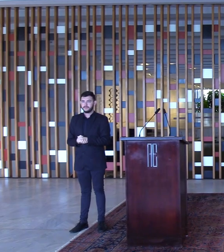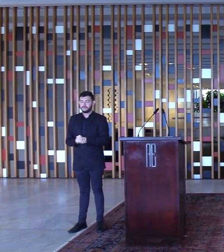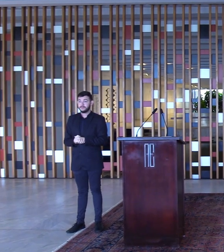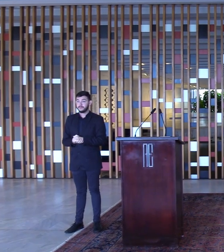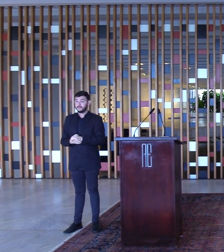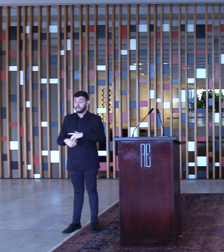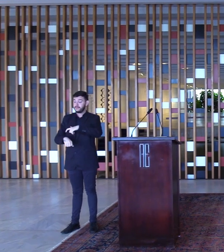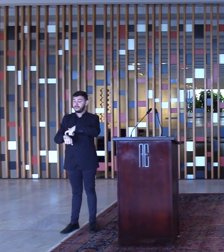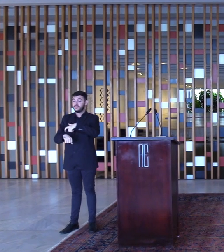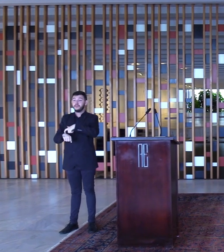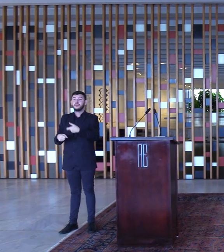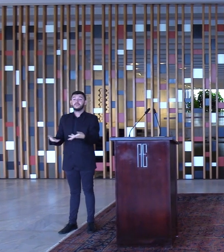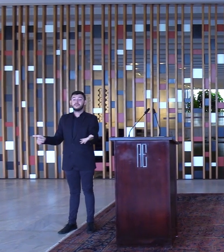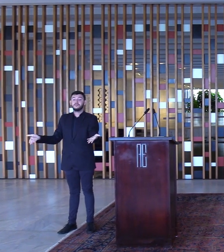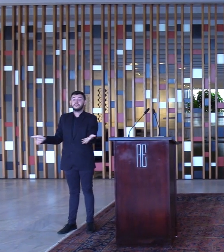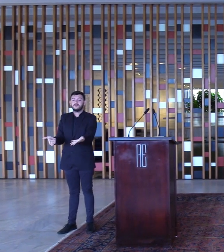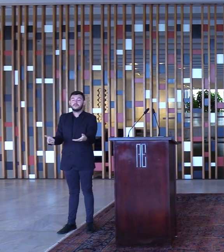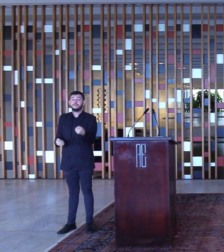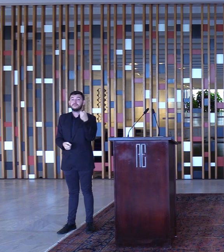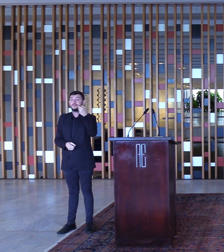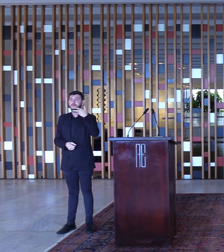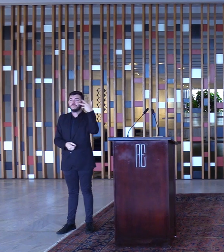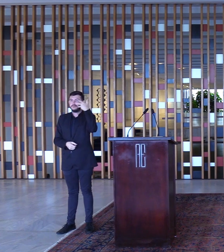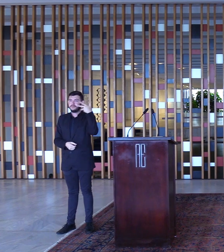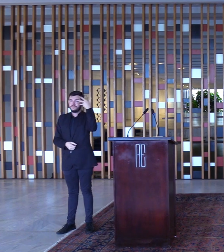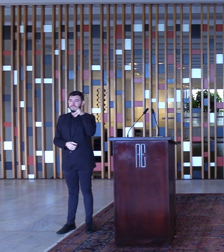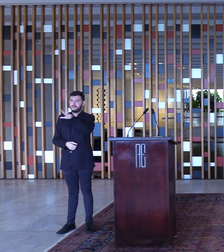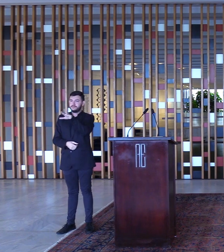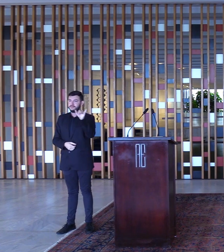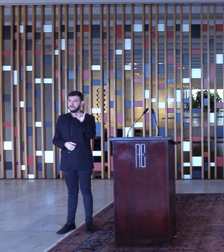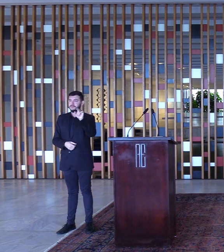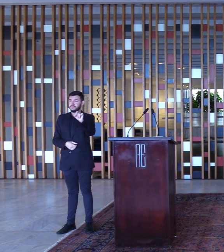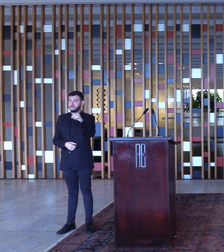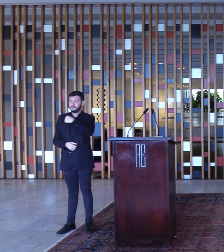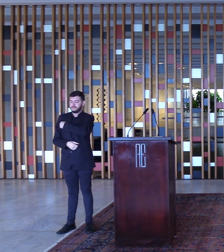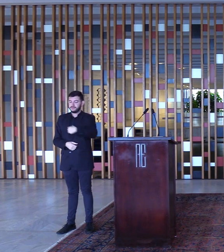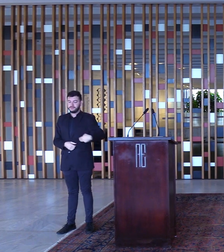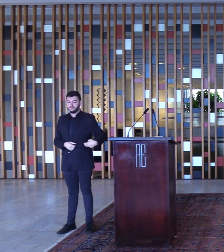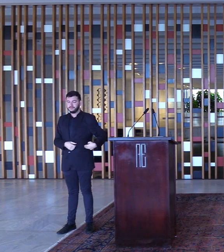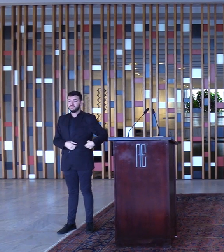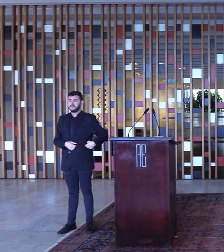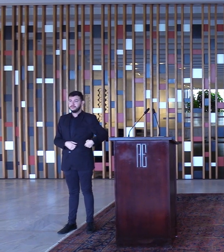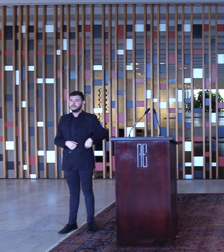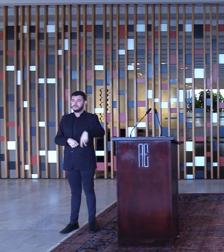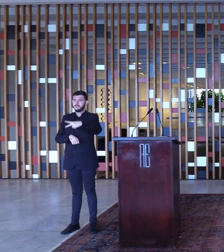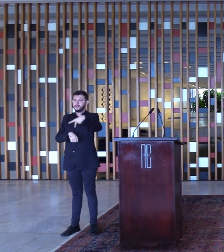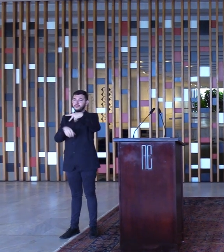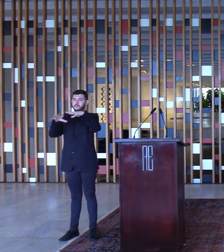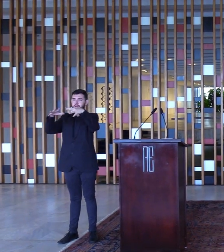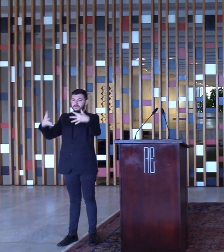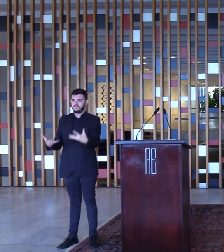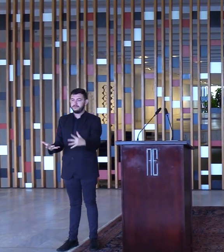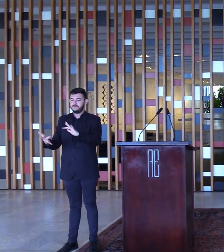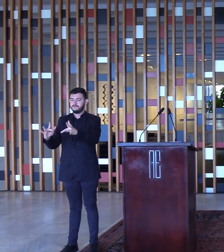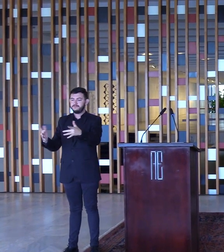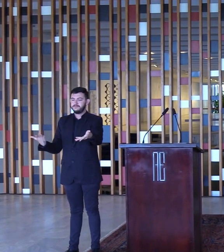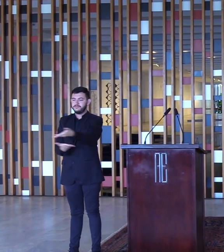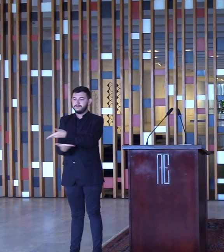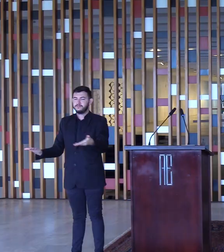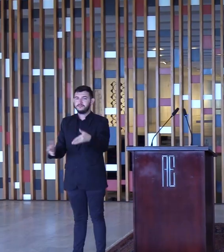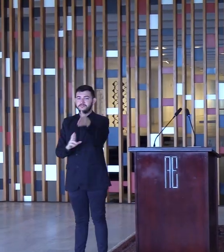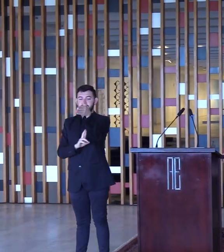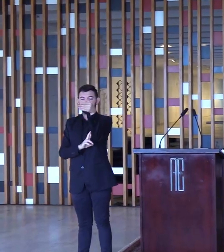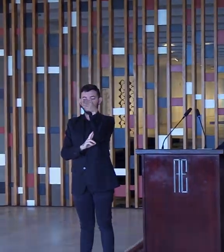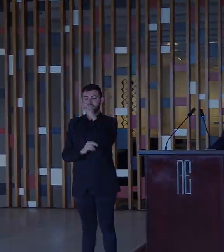Neste momento, fará uso da palavra o ministro de Estado das Relações Exteriores, embaixador Carlos Alberto